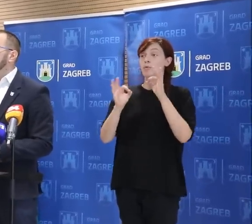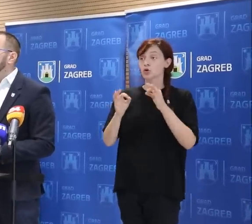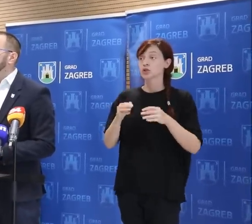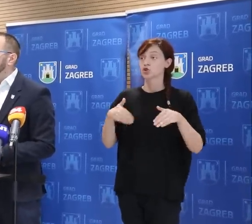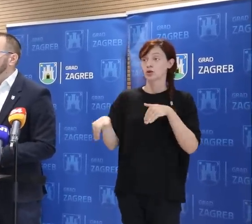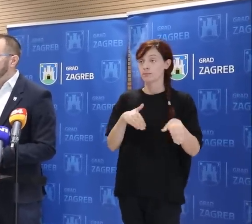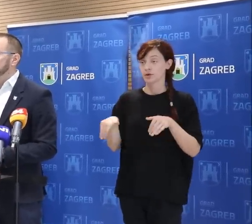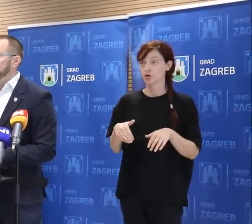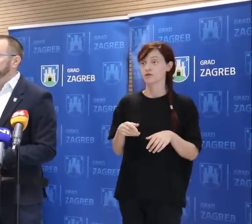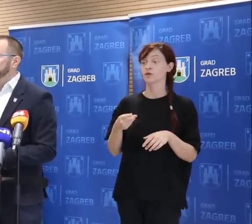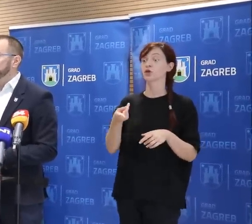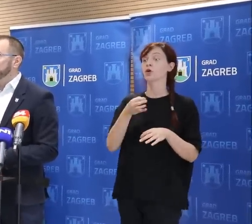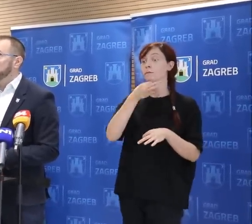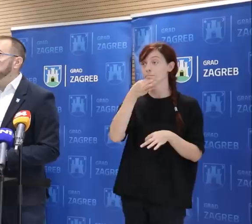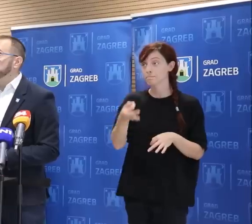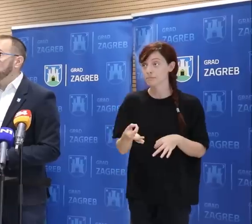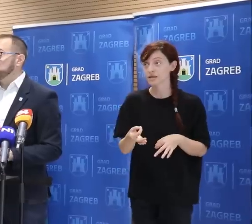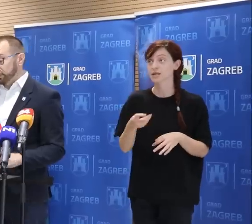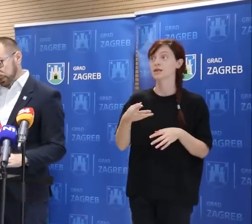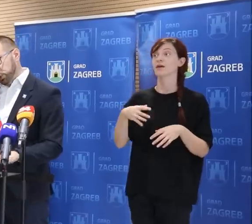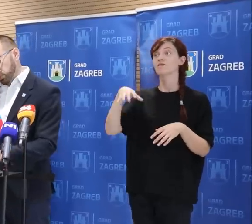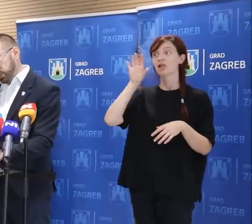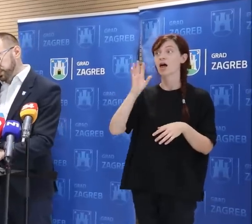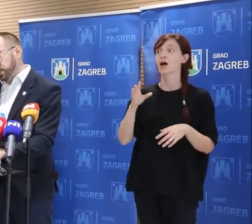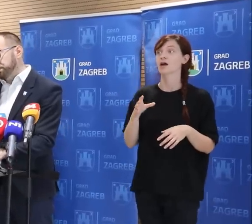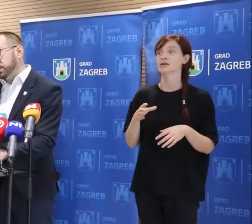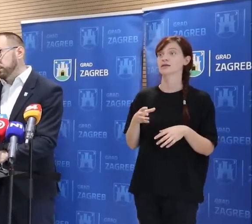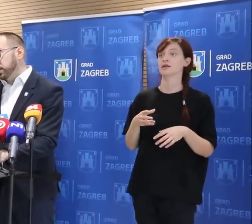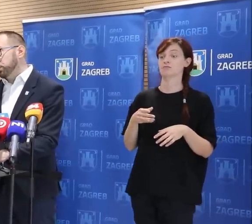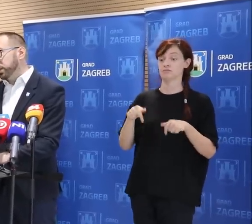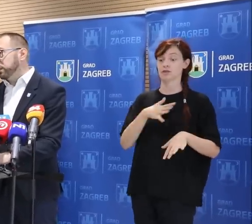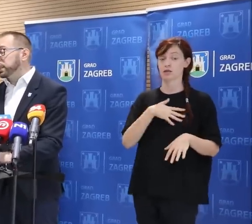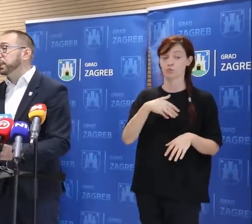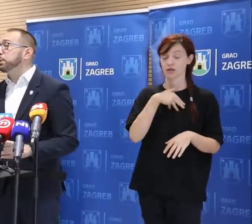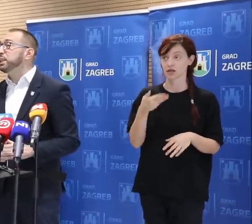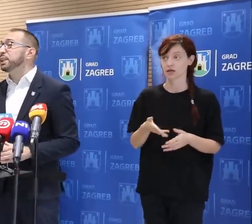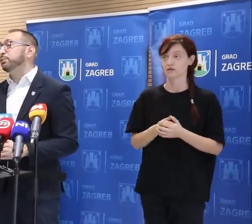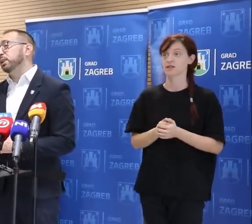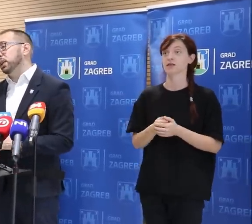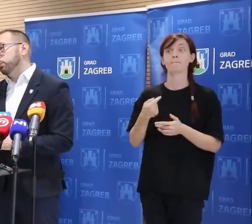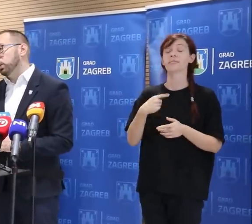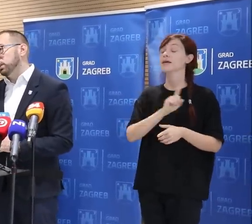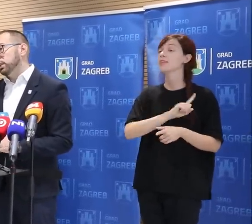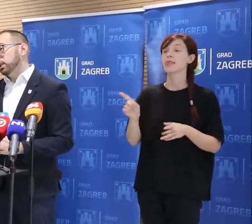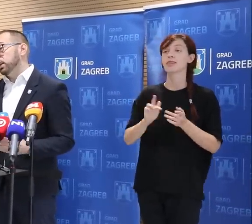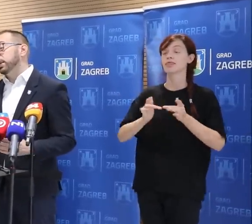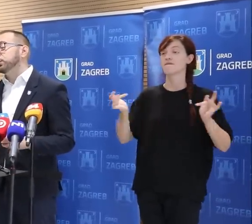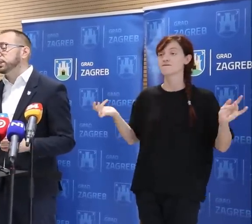postaviti Vladi Republike Hrvatske. Postavljate. Znači, morate postaviti pitanje Vladi Republike Hrvatske jer mi ne definiramo...